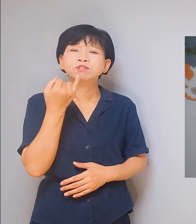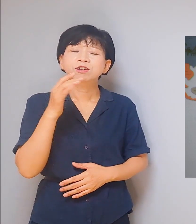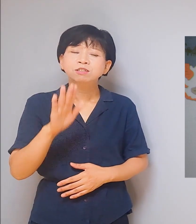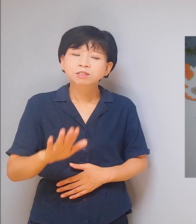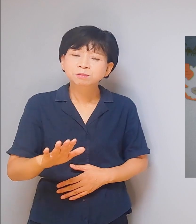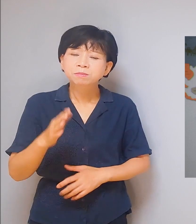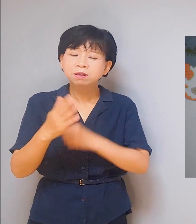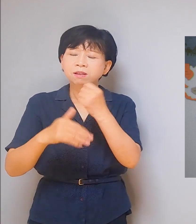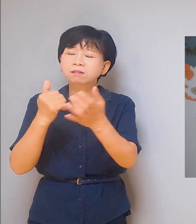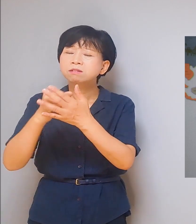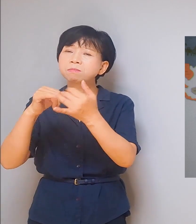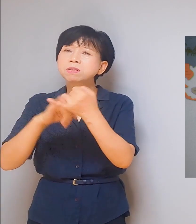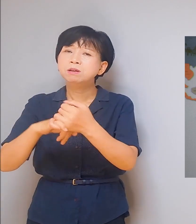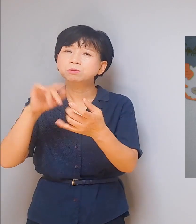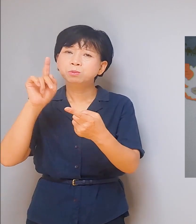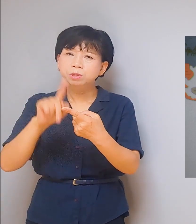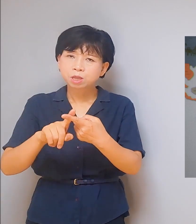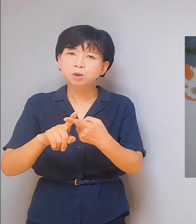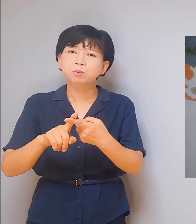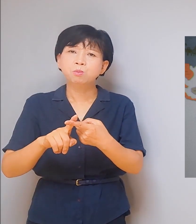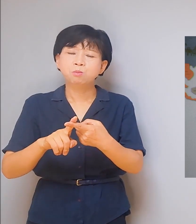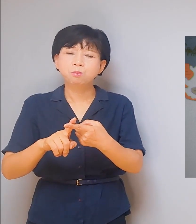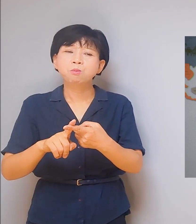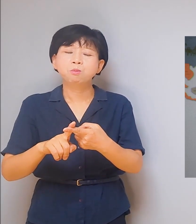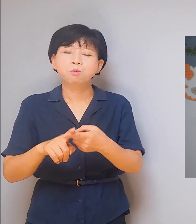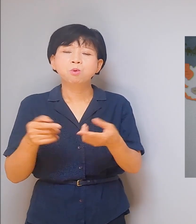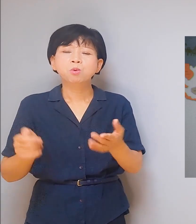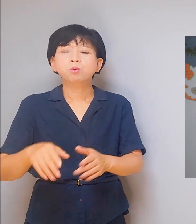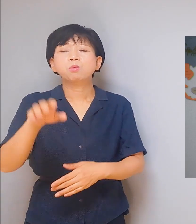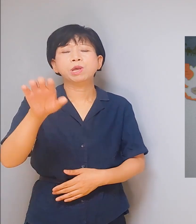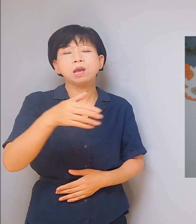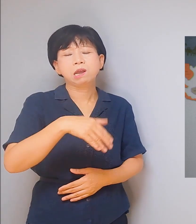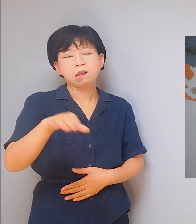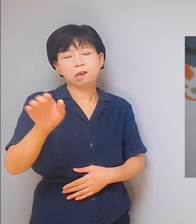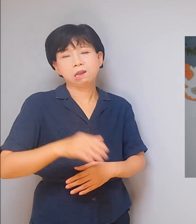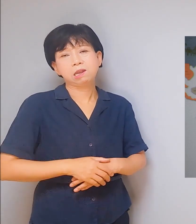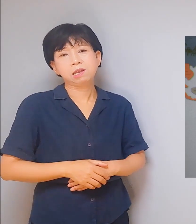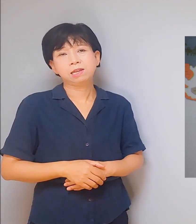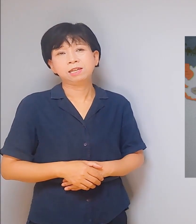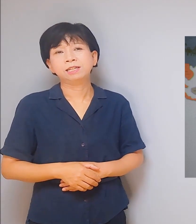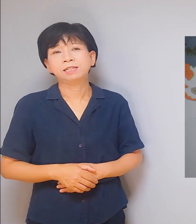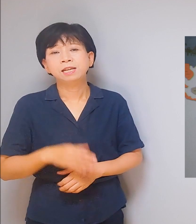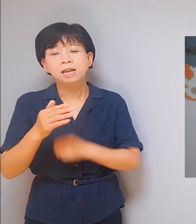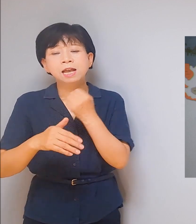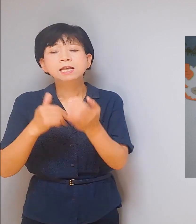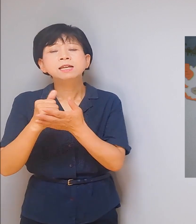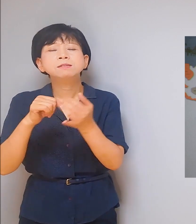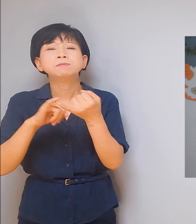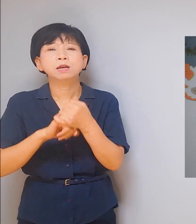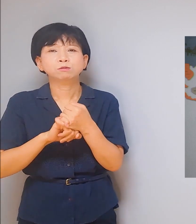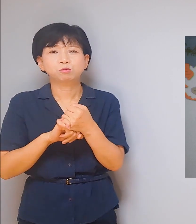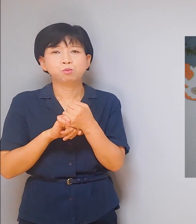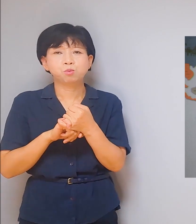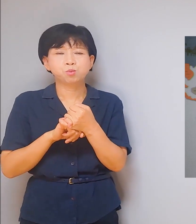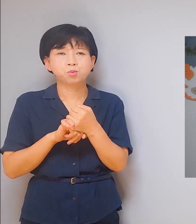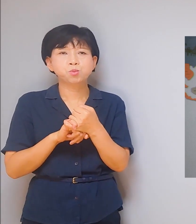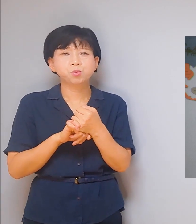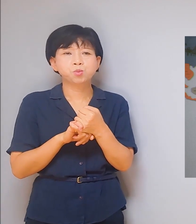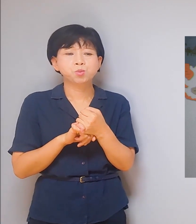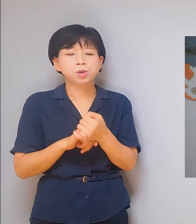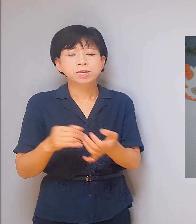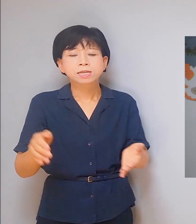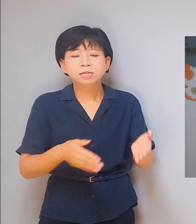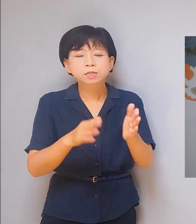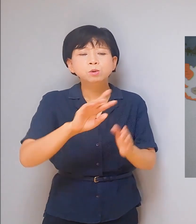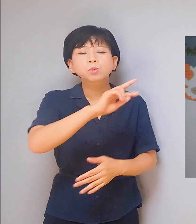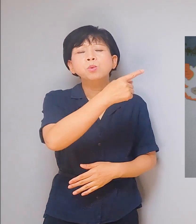길을 가고 있는 거죠. 다른 데 가서 잘 먹고 잘 살 수도 있는데 하나님하고 약속했잖아요. 이